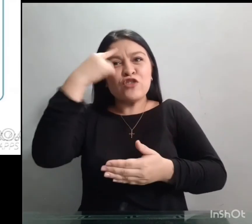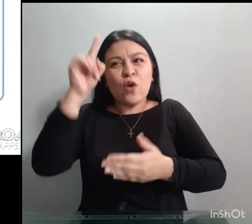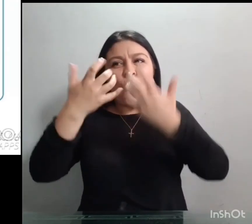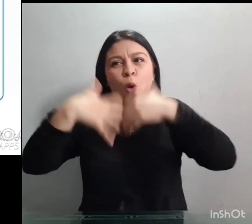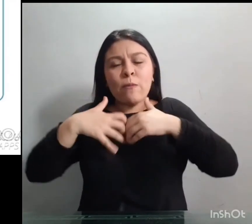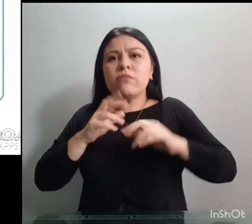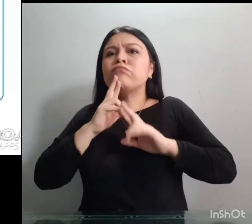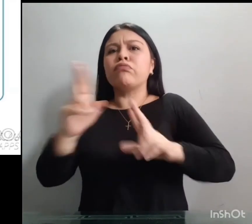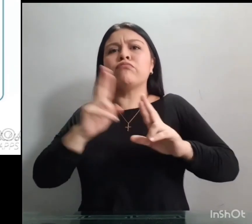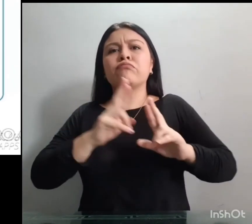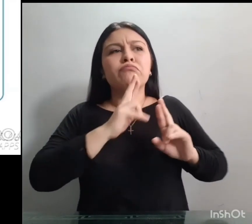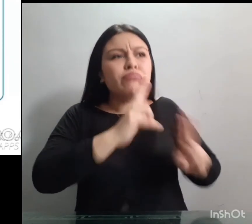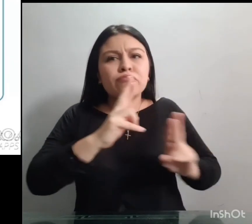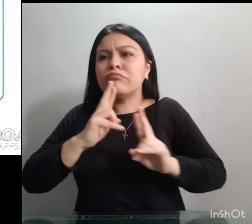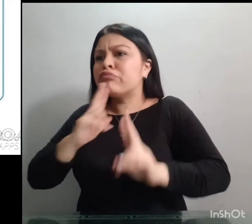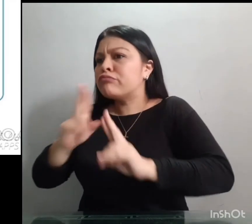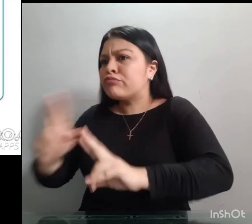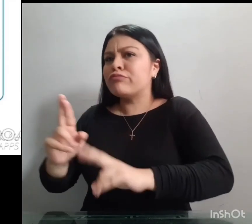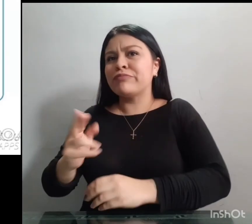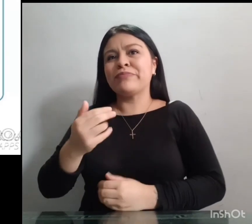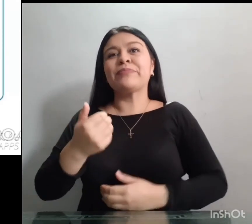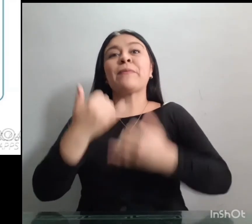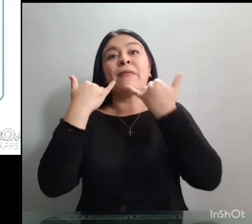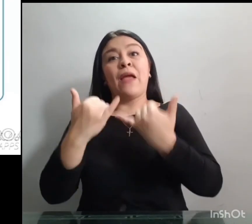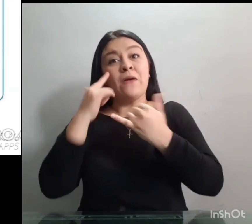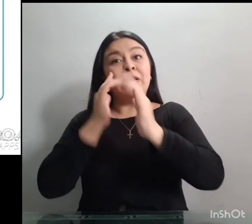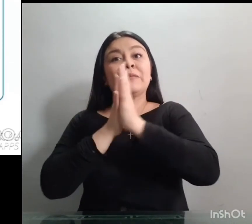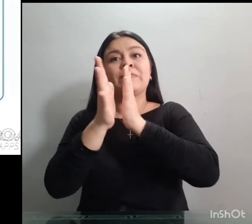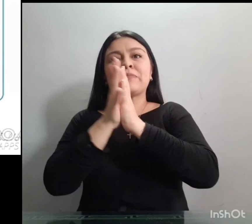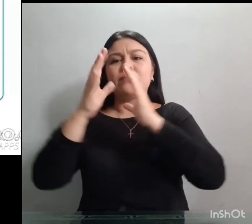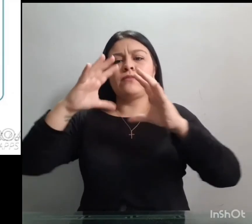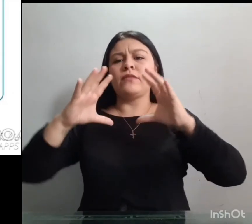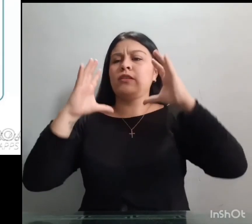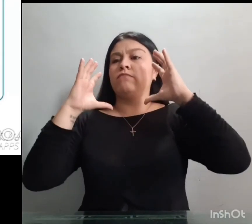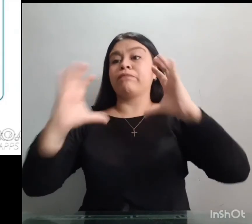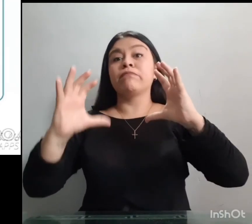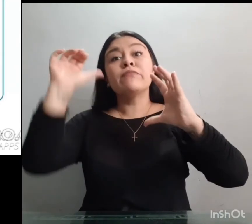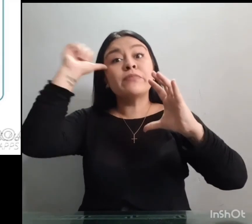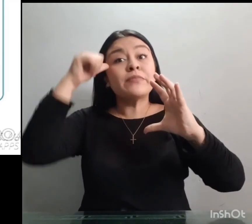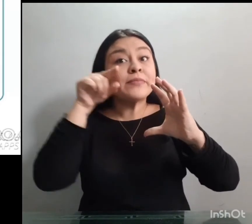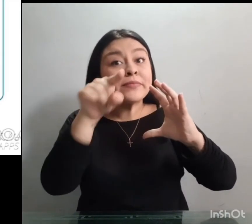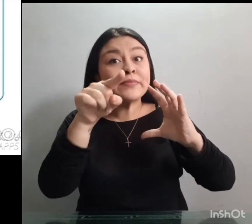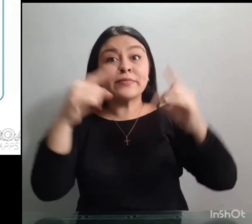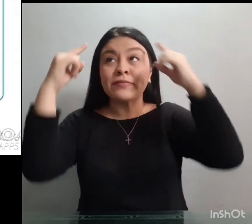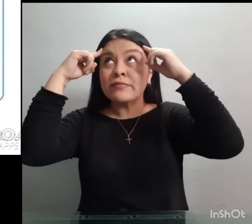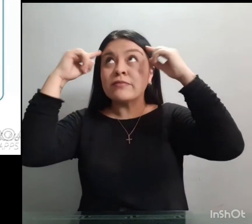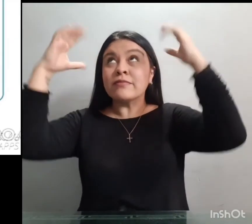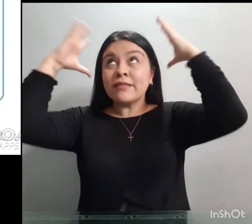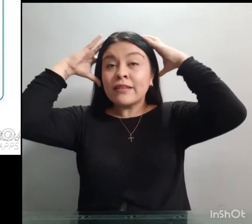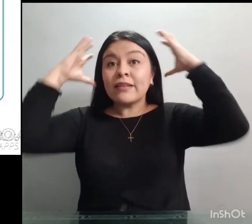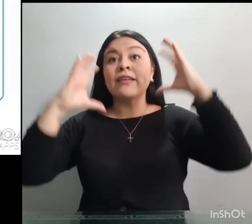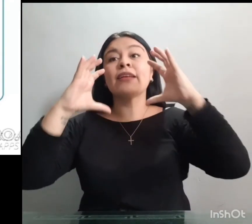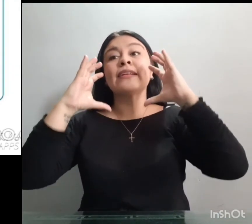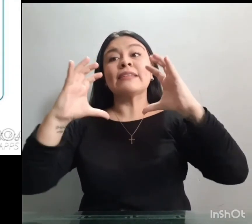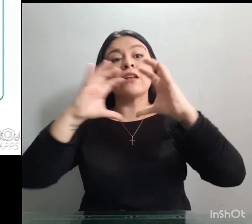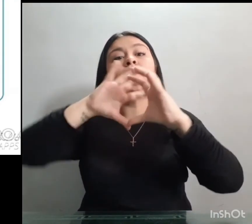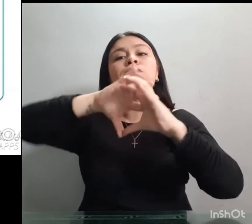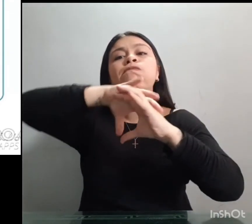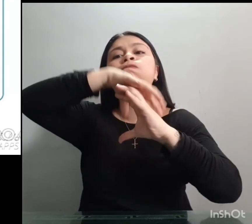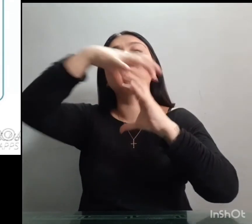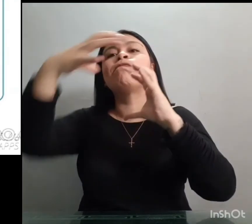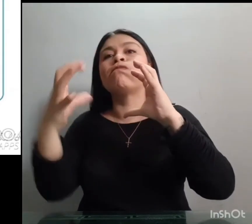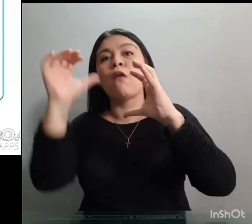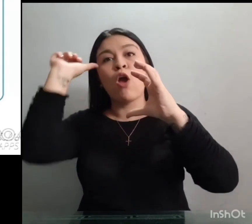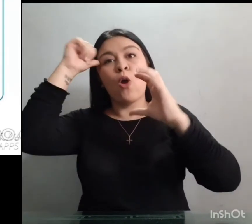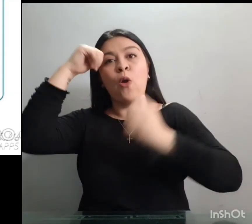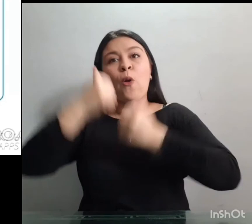El encéfalo y sus funciones. Recordemos que el encéfalo está constituido por el cerebro, el cerebelo